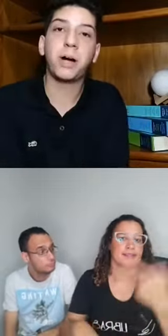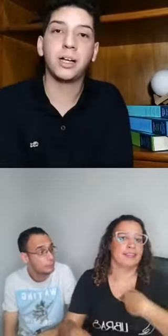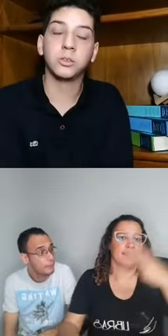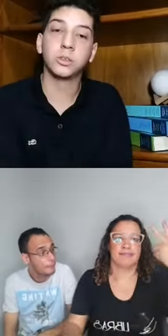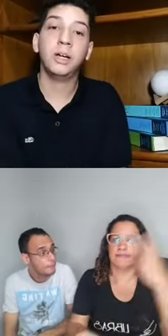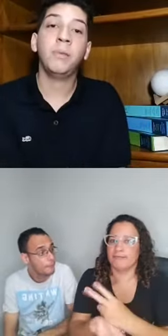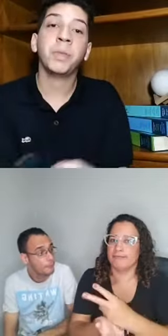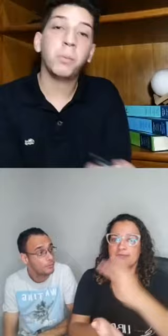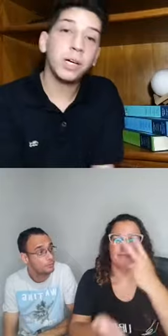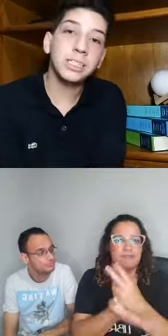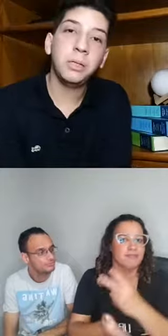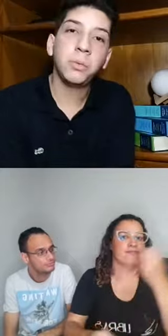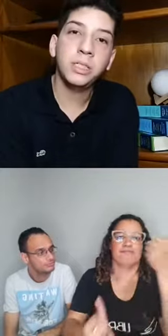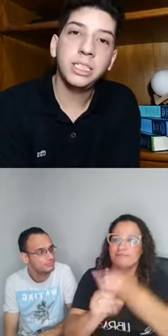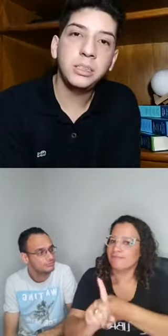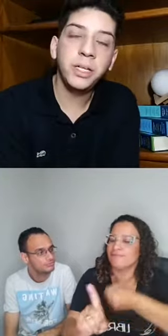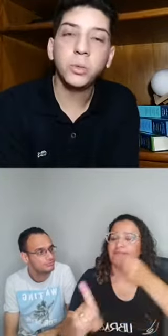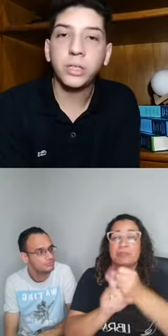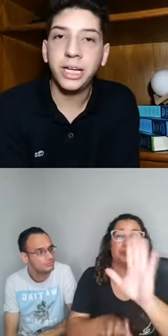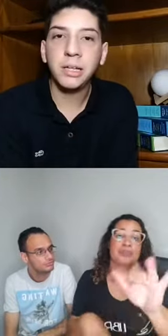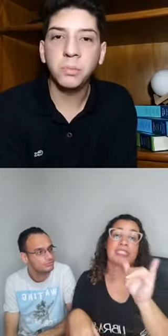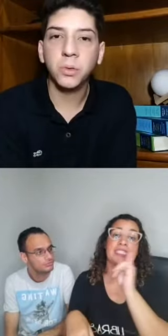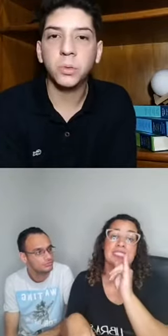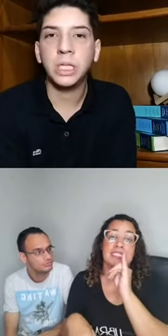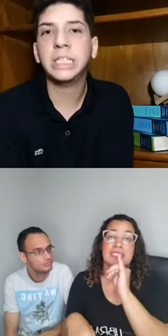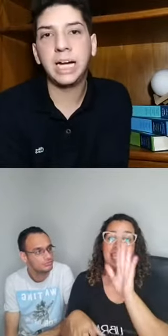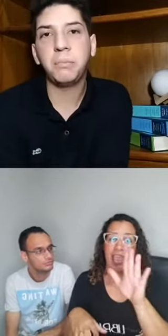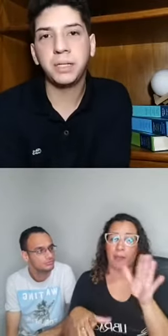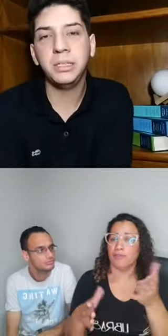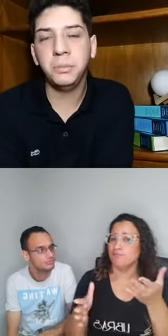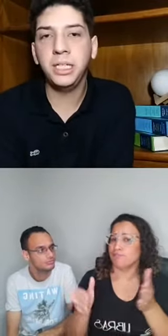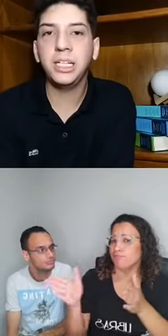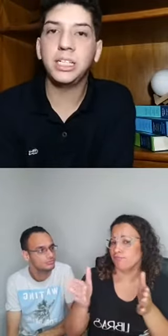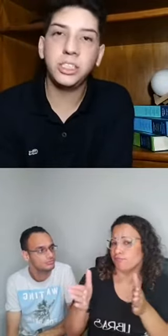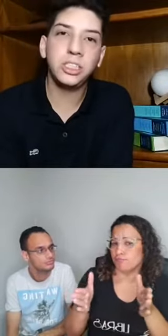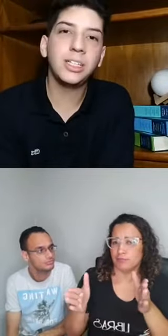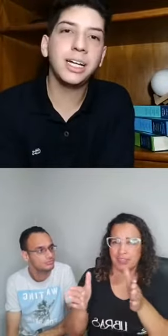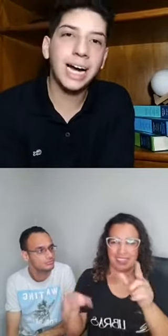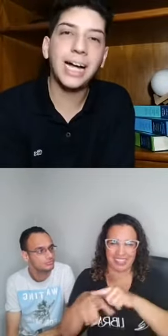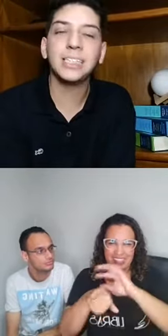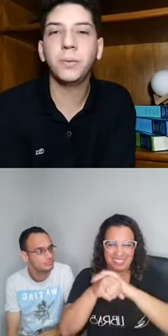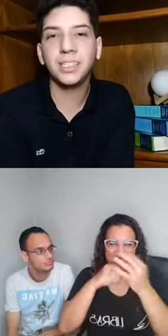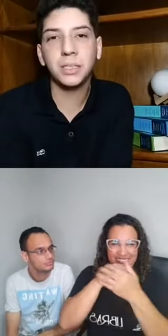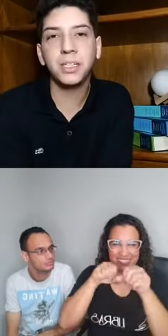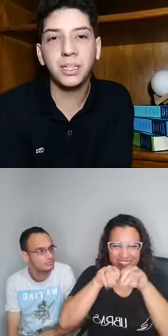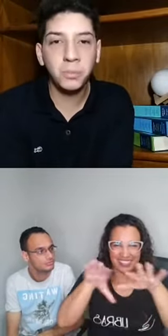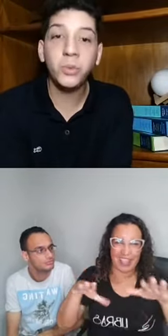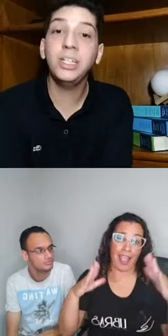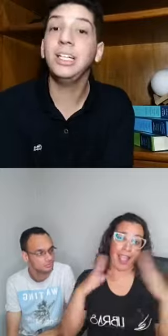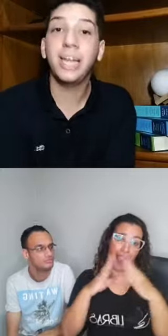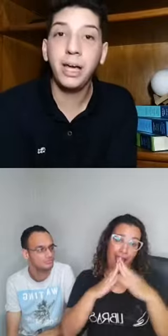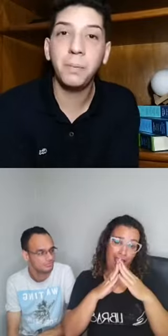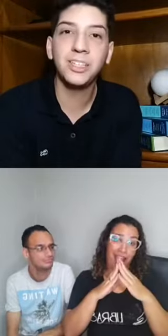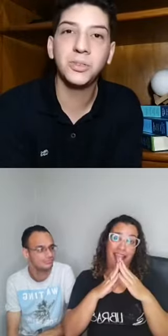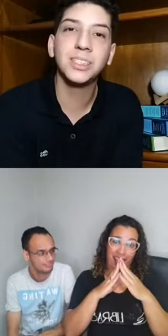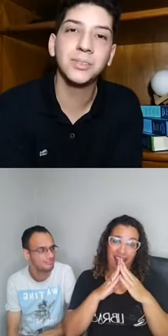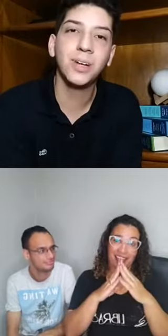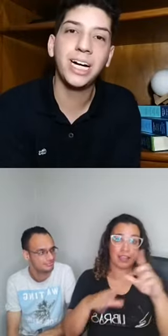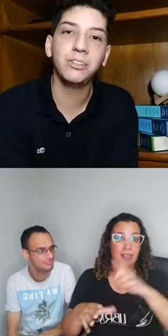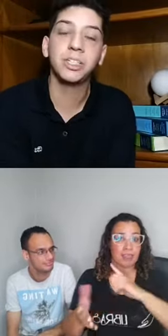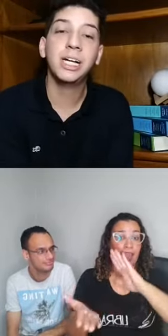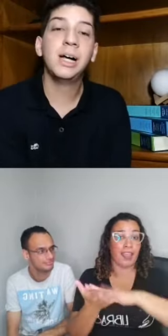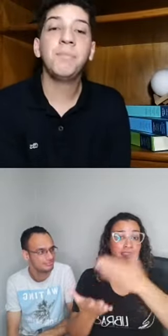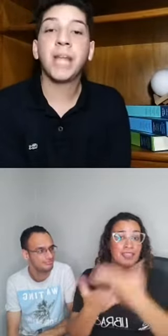conquistando espaços. Por exemplo, nesse meio tempo da pandemia, a gente está em casa e percebe que tem muito intérprete